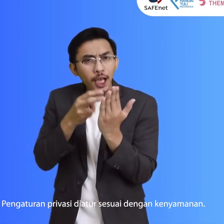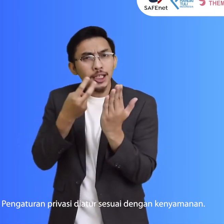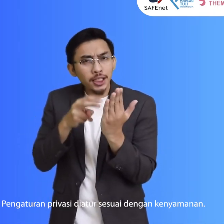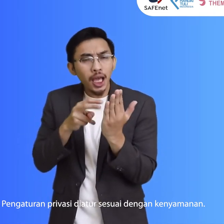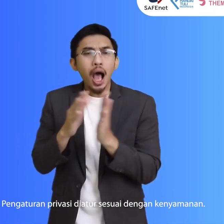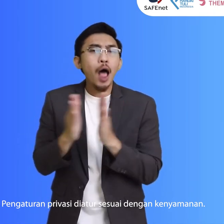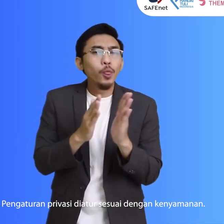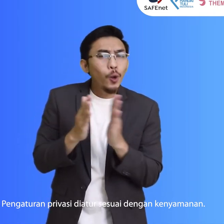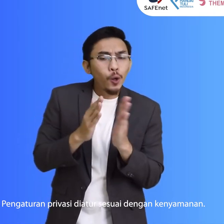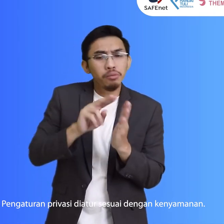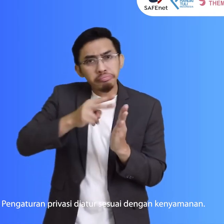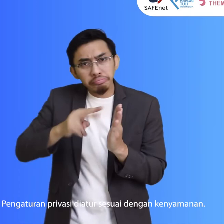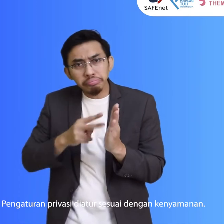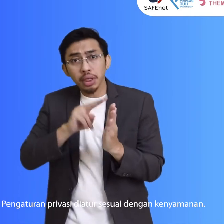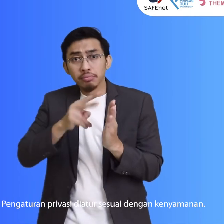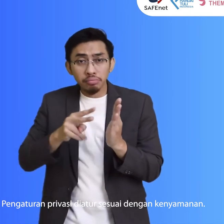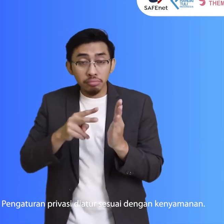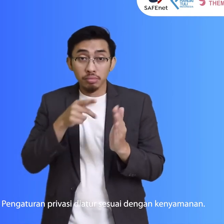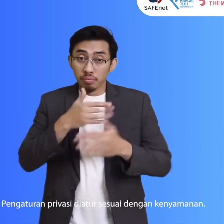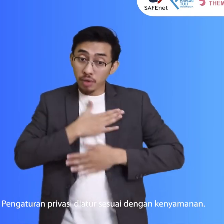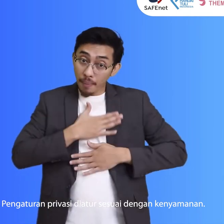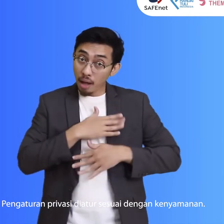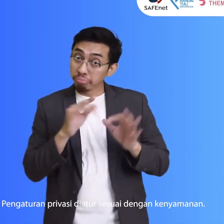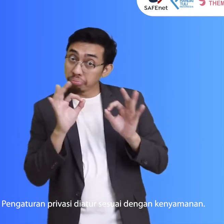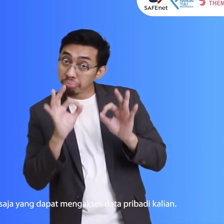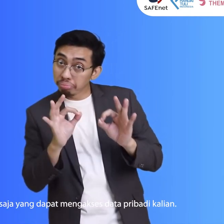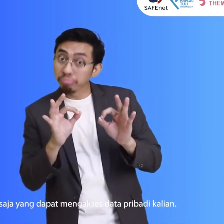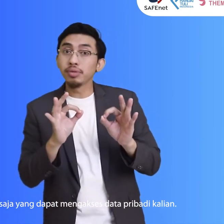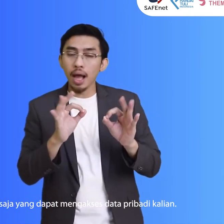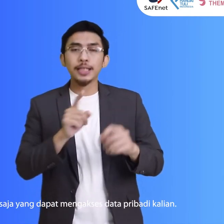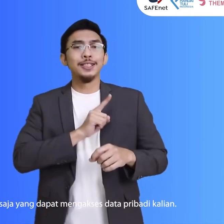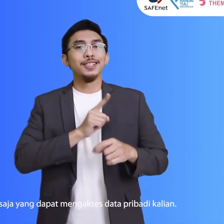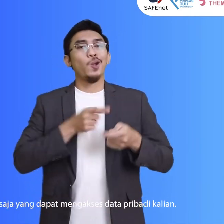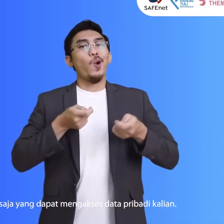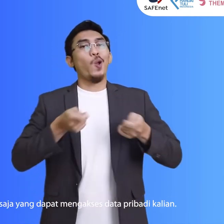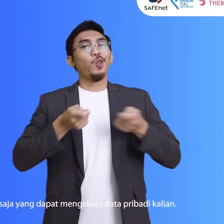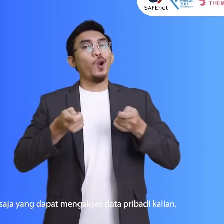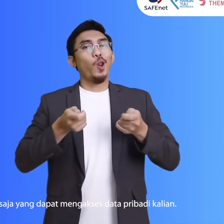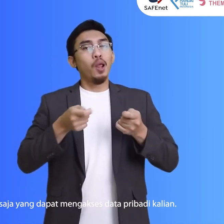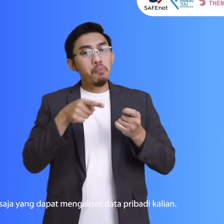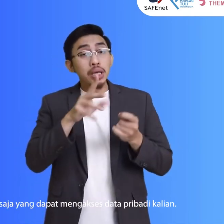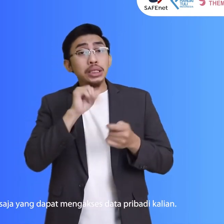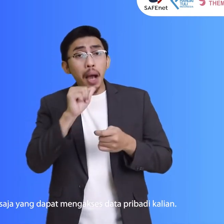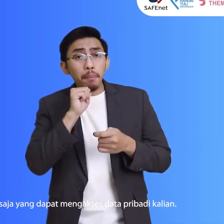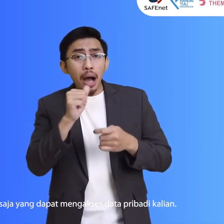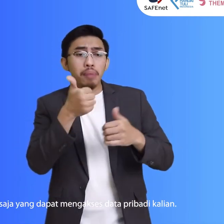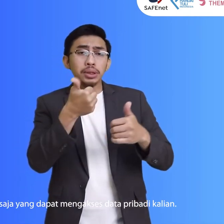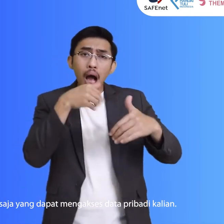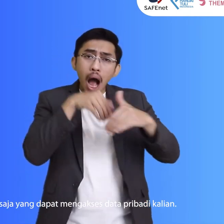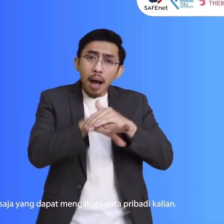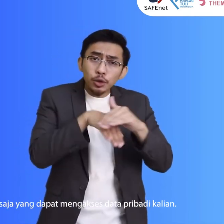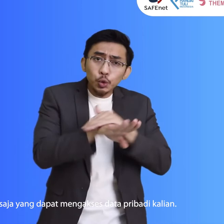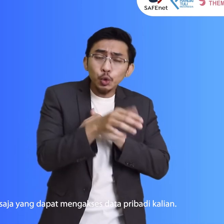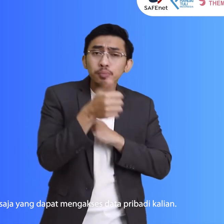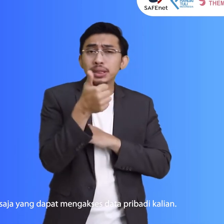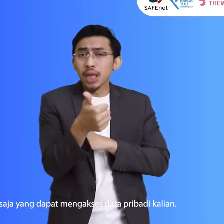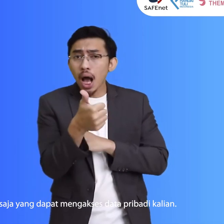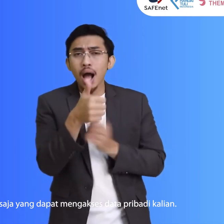privasi pengaturan privasi diatur sesuai dengan kenyamanan kendalikan sendiri siapa atau apa saja